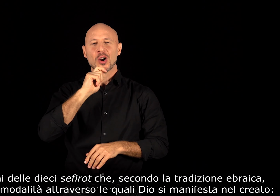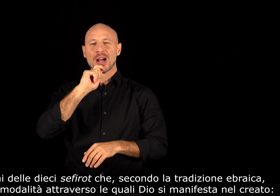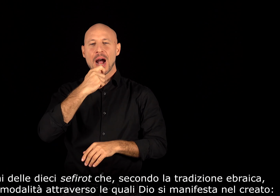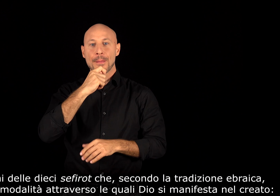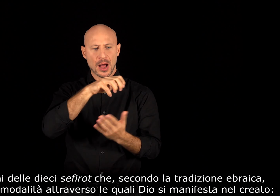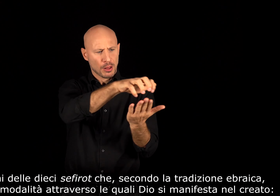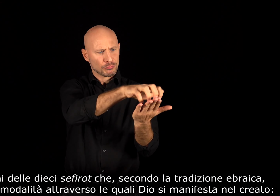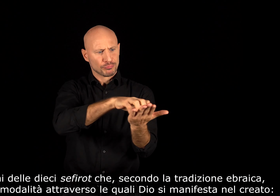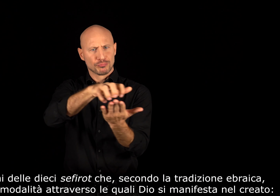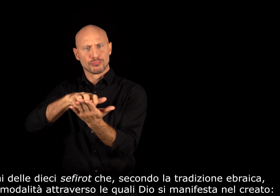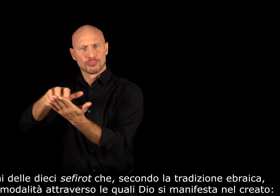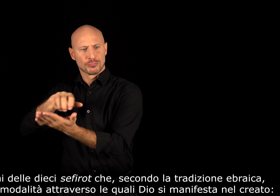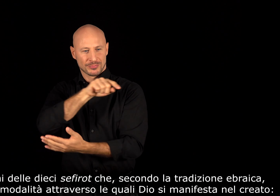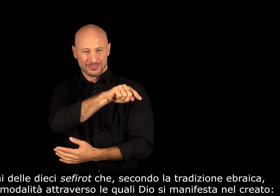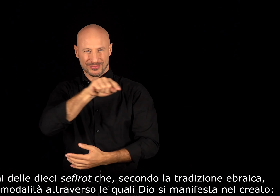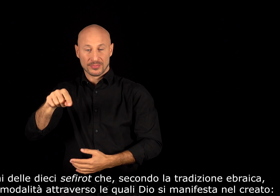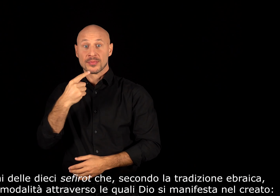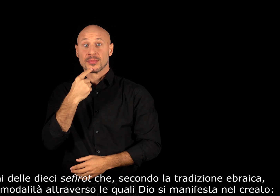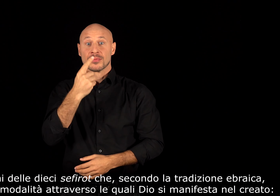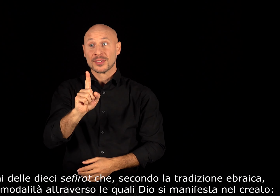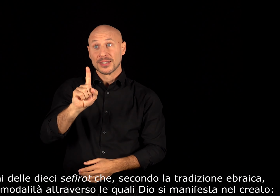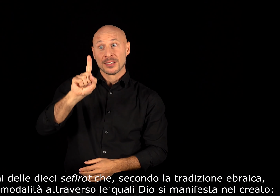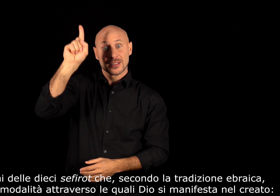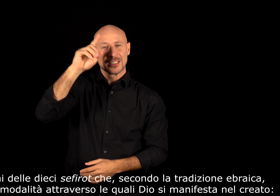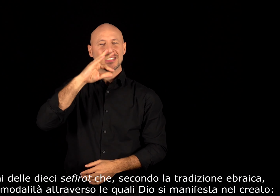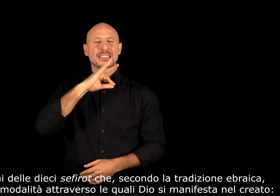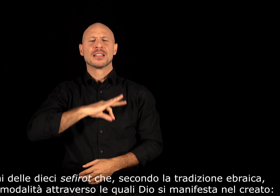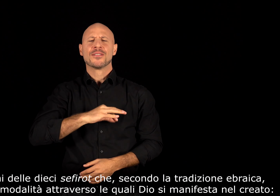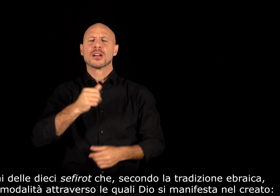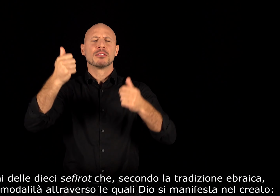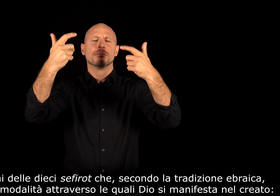modalità attraverso le quali Dio si manifesta nel creato.